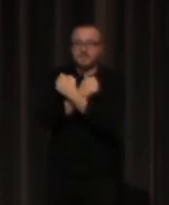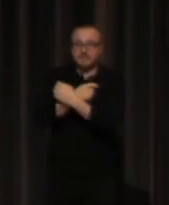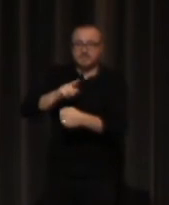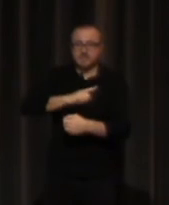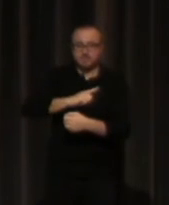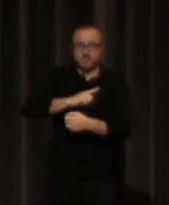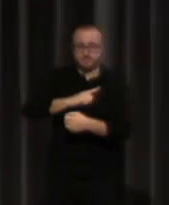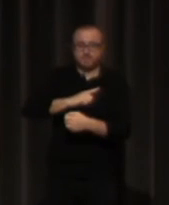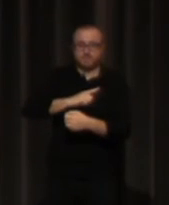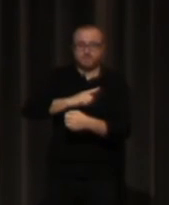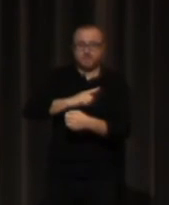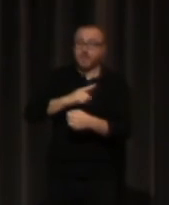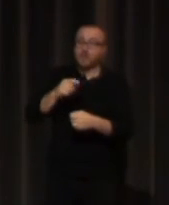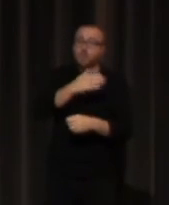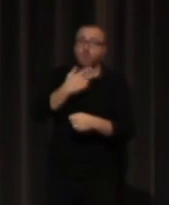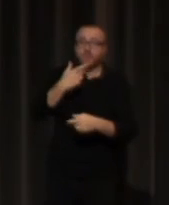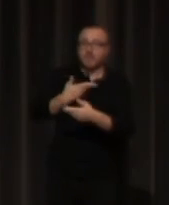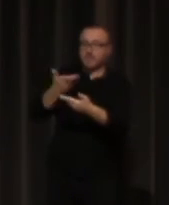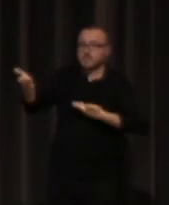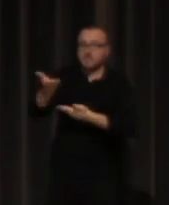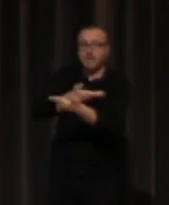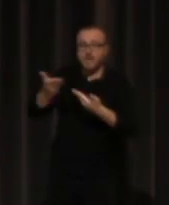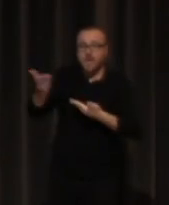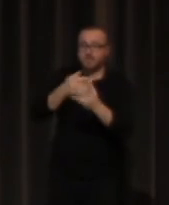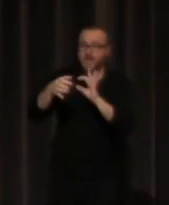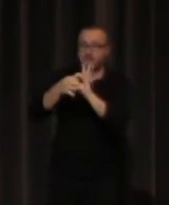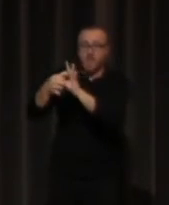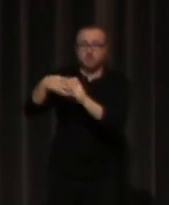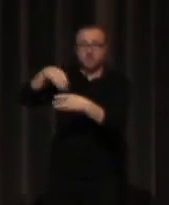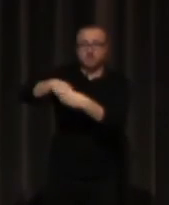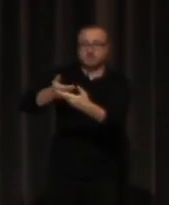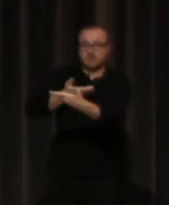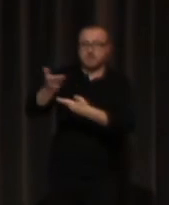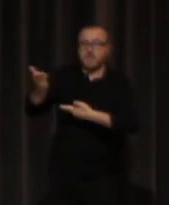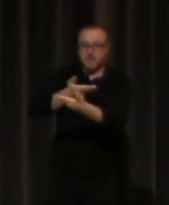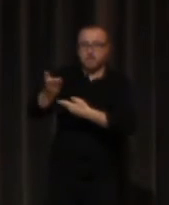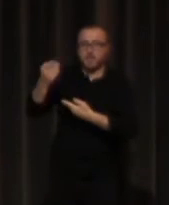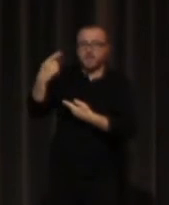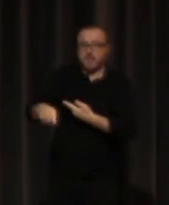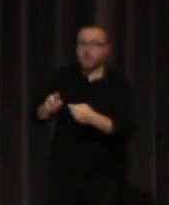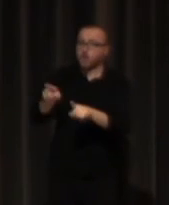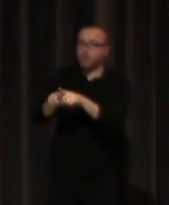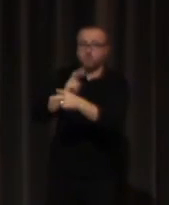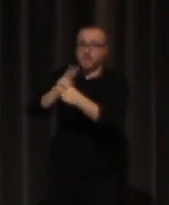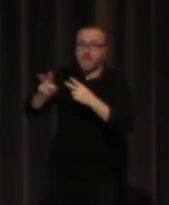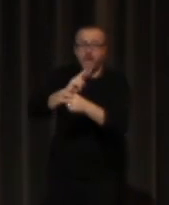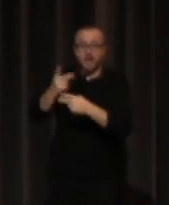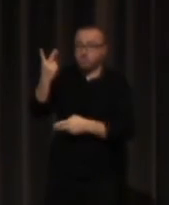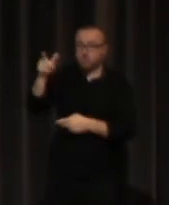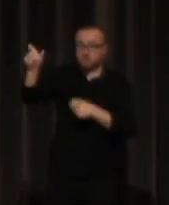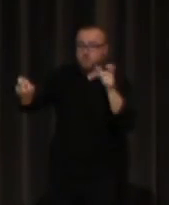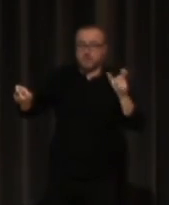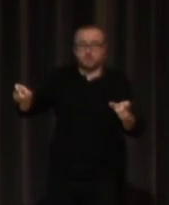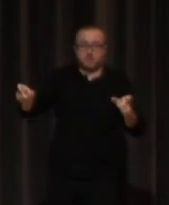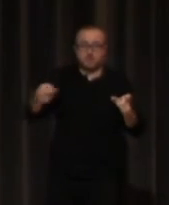es van intercanviant, la relació és de va i ve. Un diàleg és sempre de dos que parlen